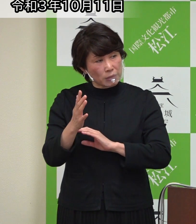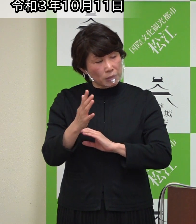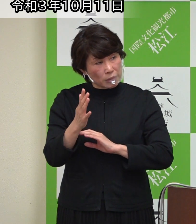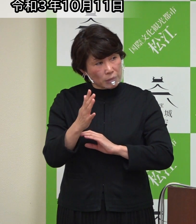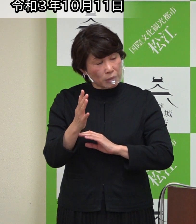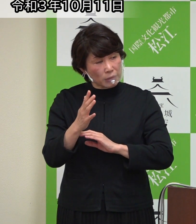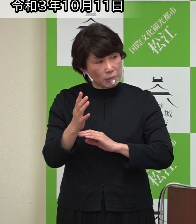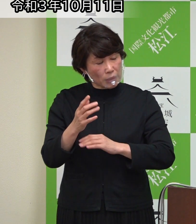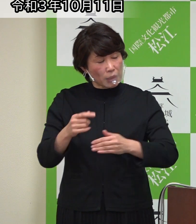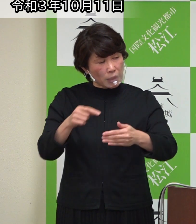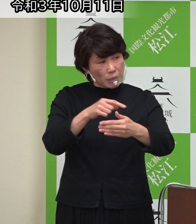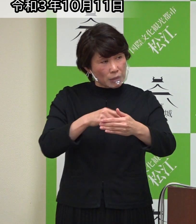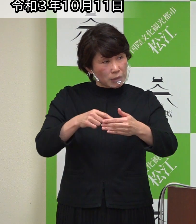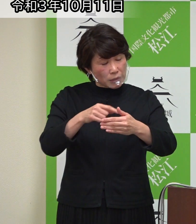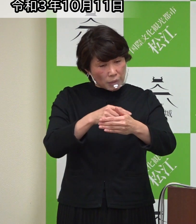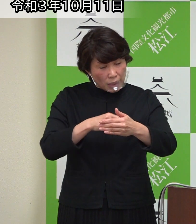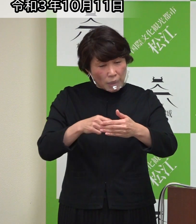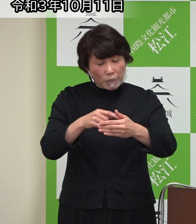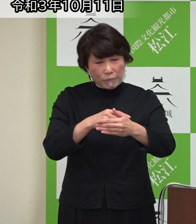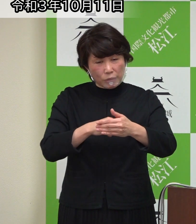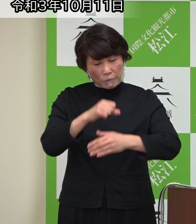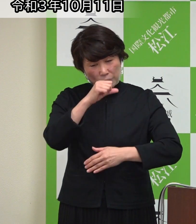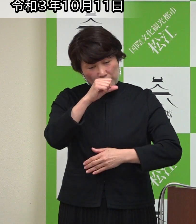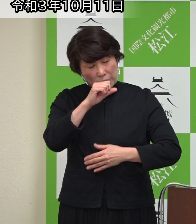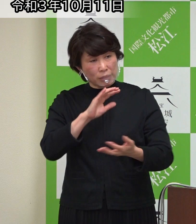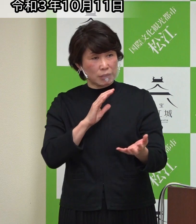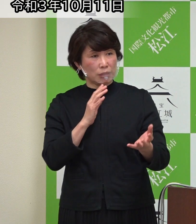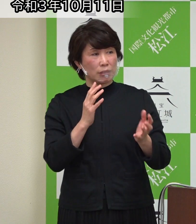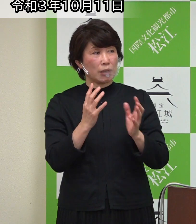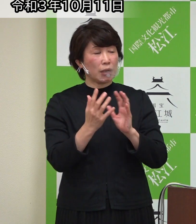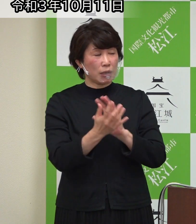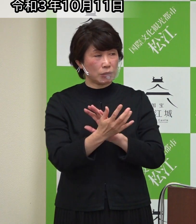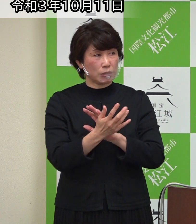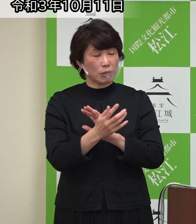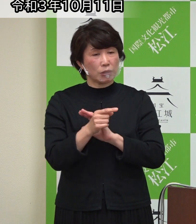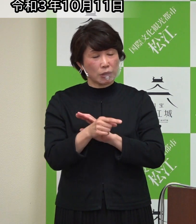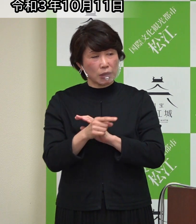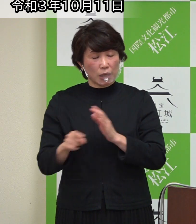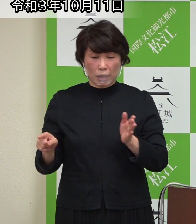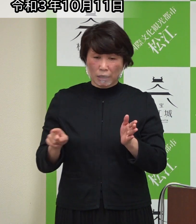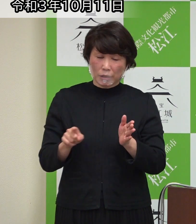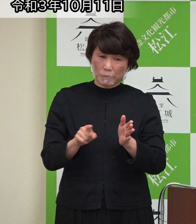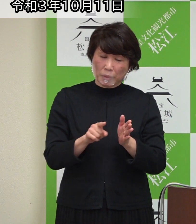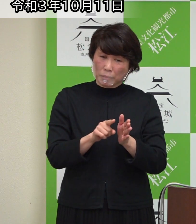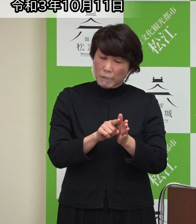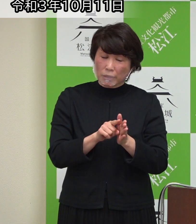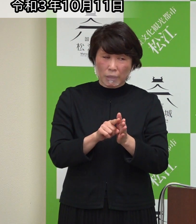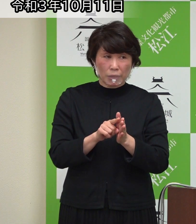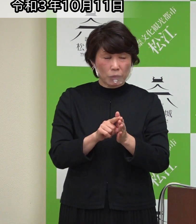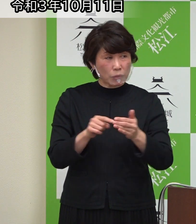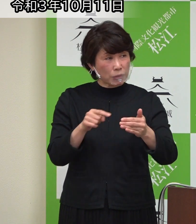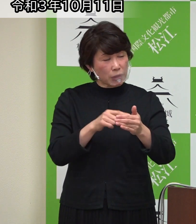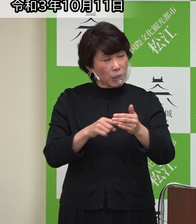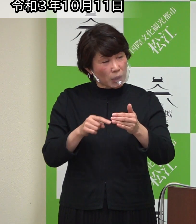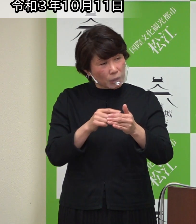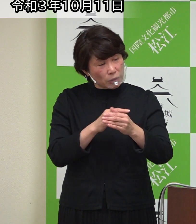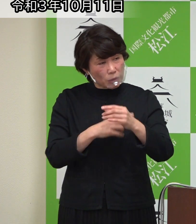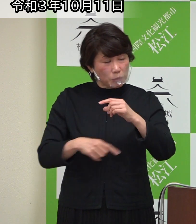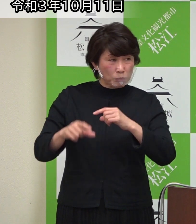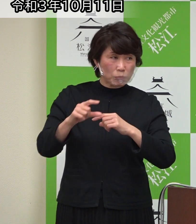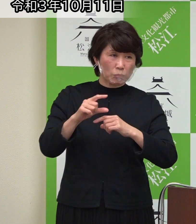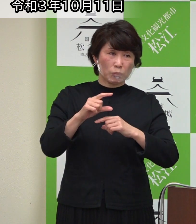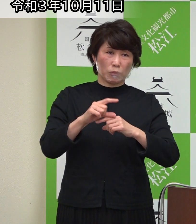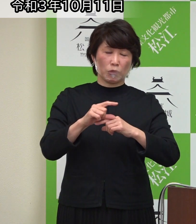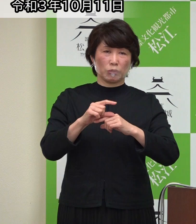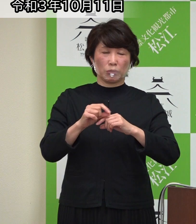してそのもっとやっていかれると、その今までやってこられていることも多分よりその生きてきます、来るといいますか、はい、